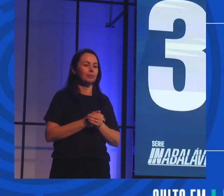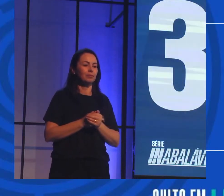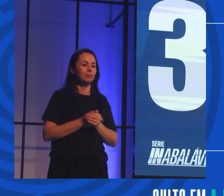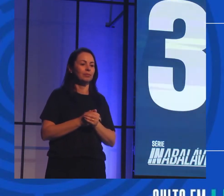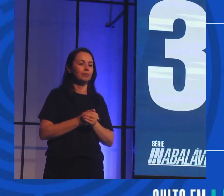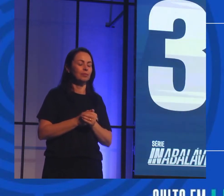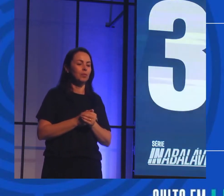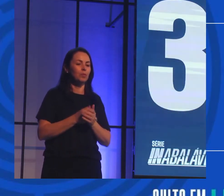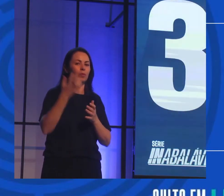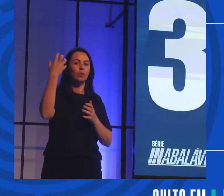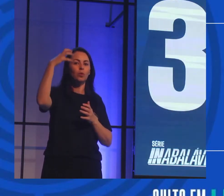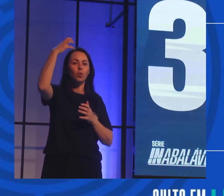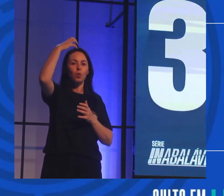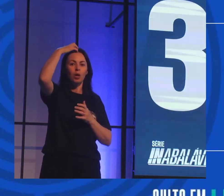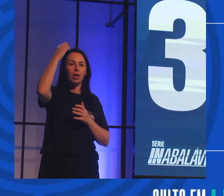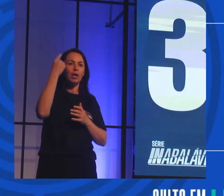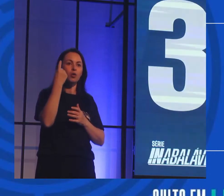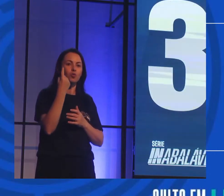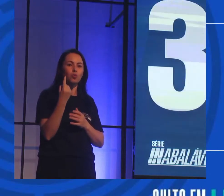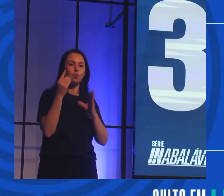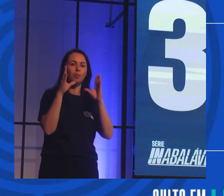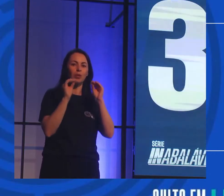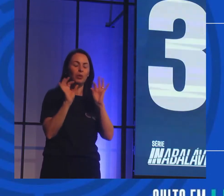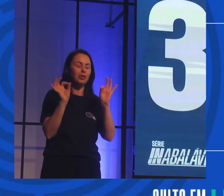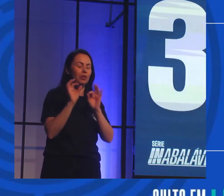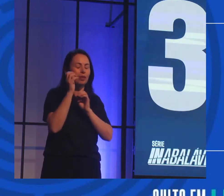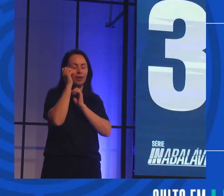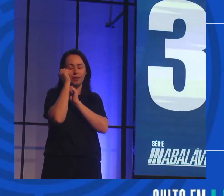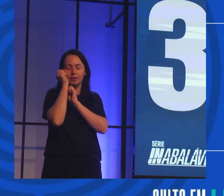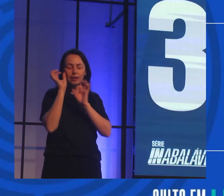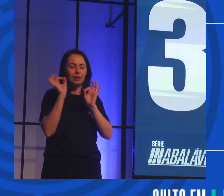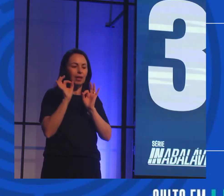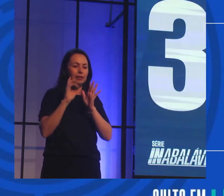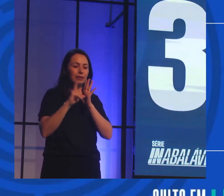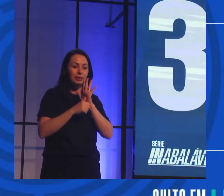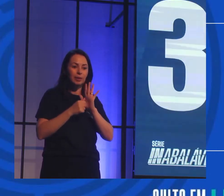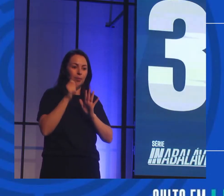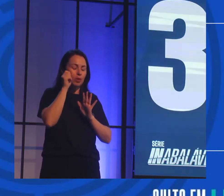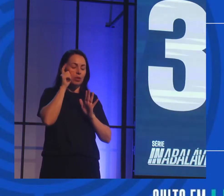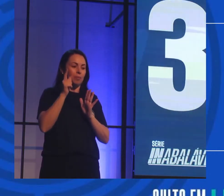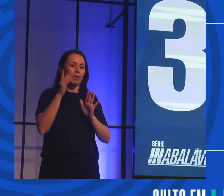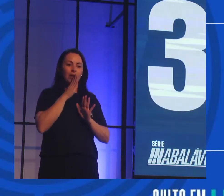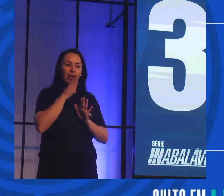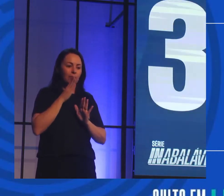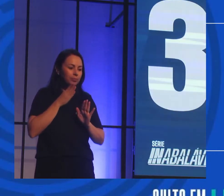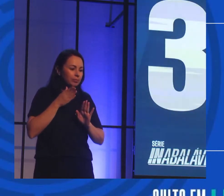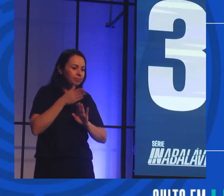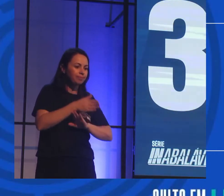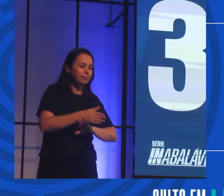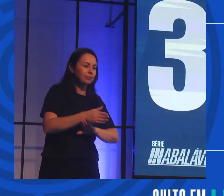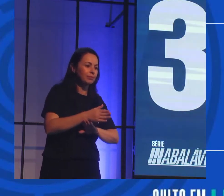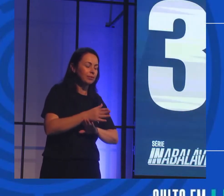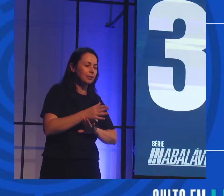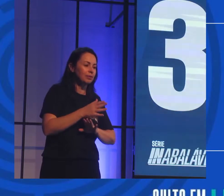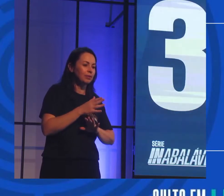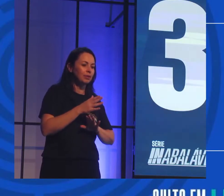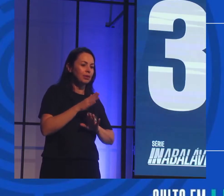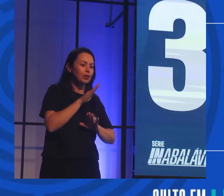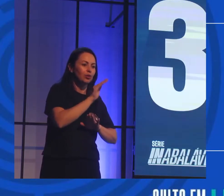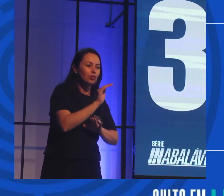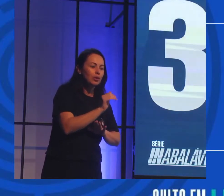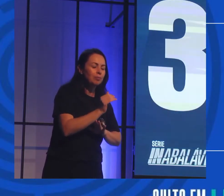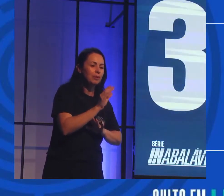O rei então passa uma noite sem dormir, e pela manhã ele procura Daniel, com uma voz aflita, e ele